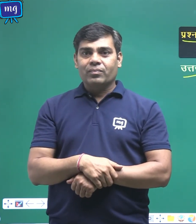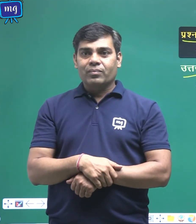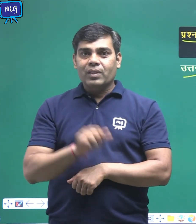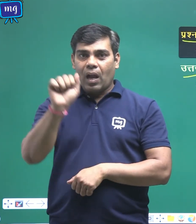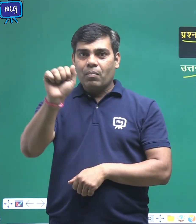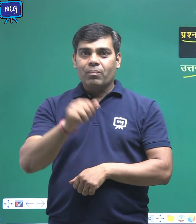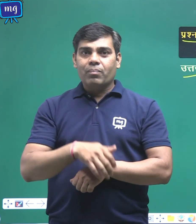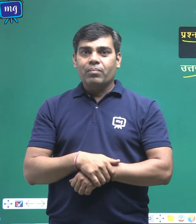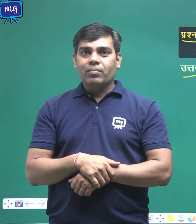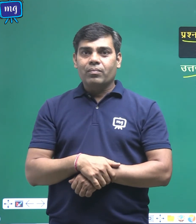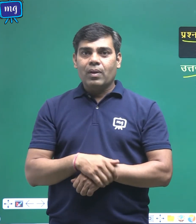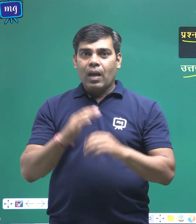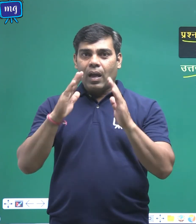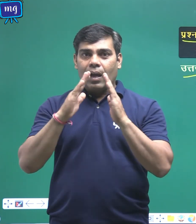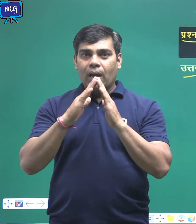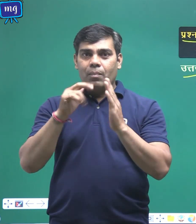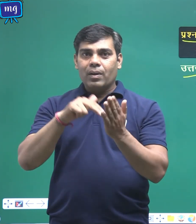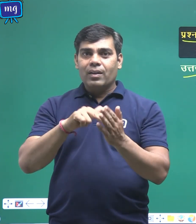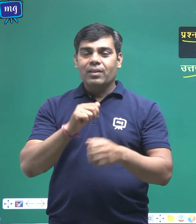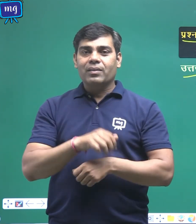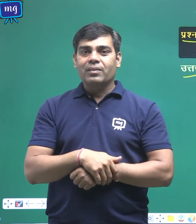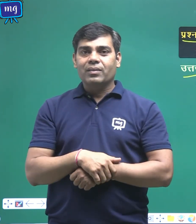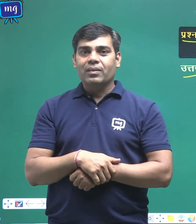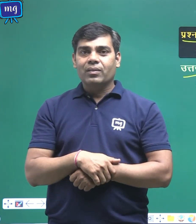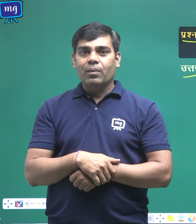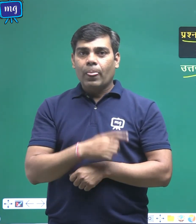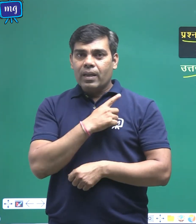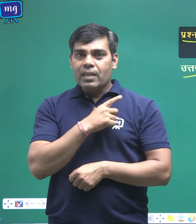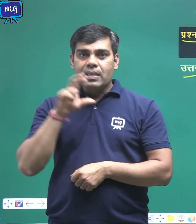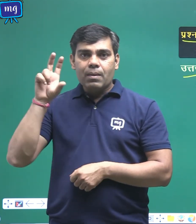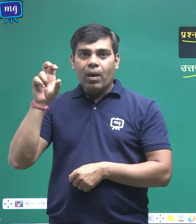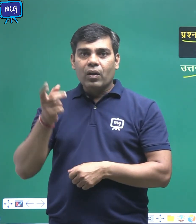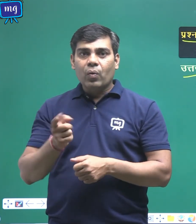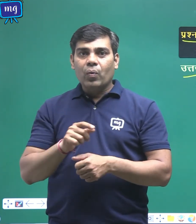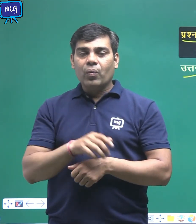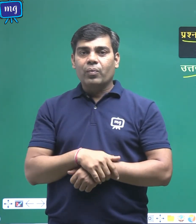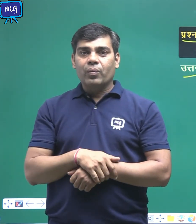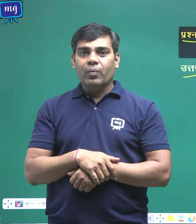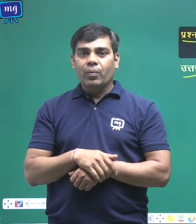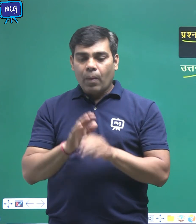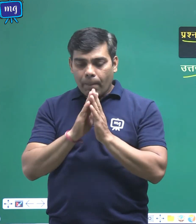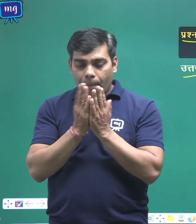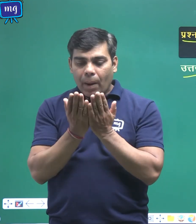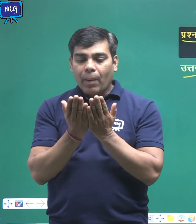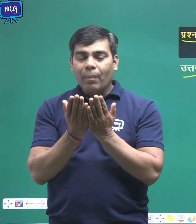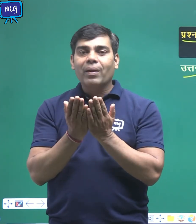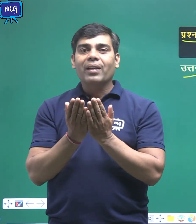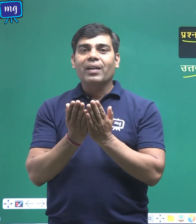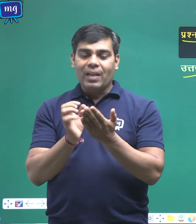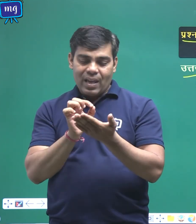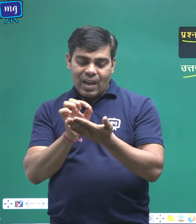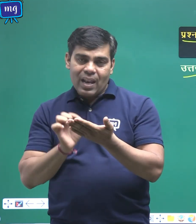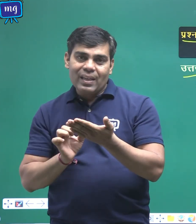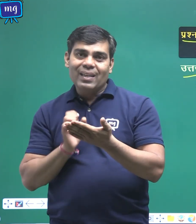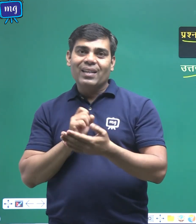आप घर पर इस पाठ को पढ़ें,